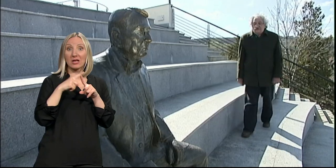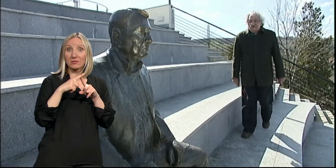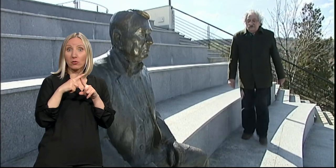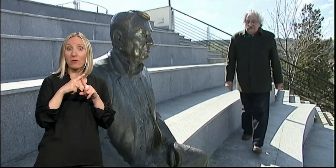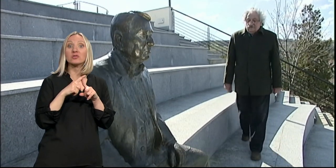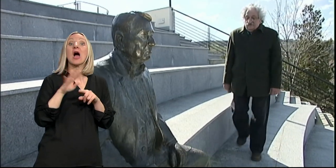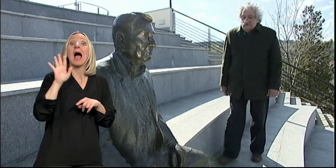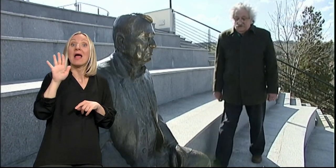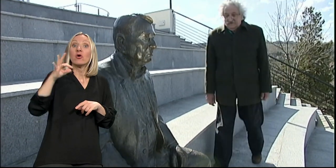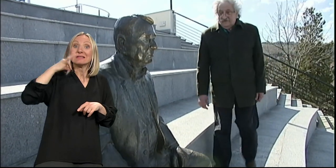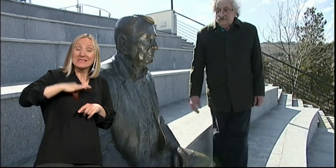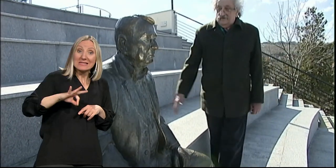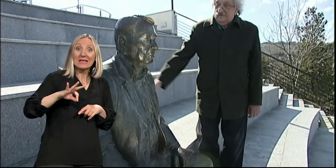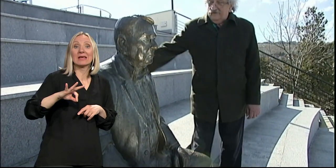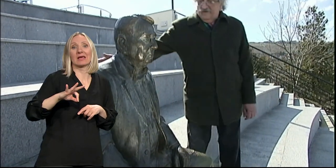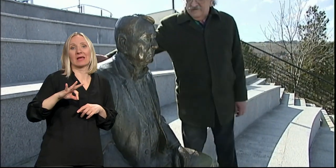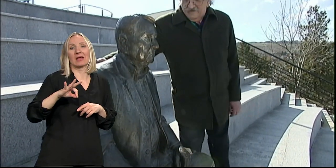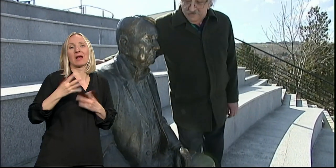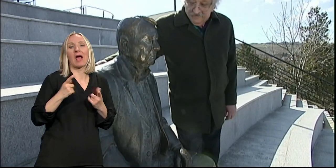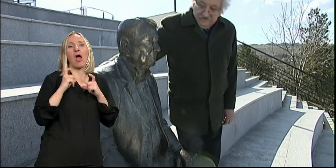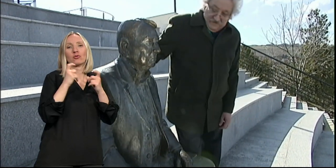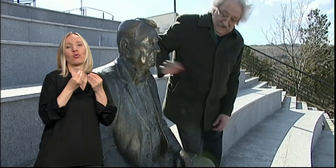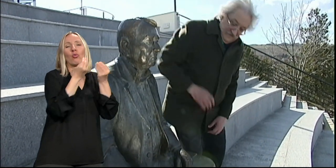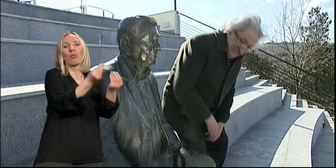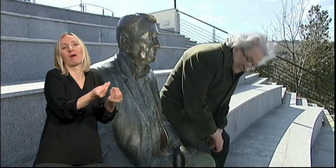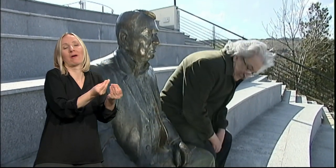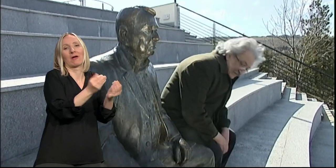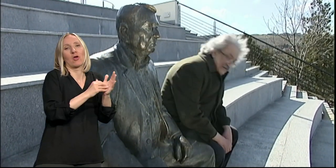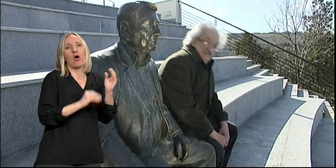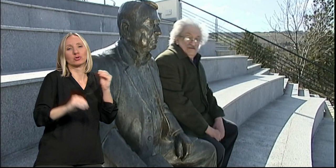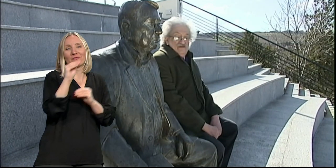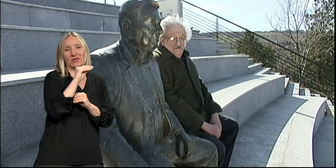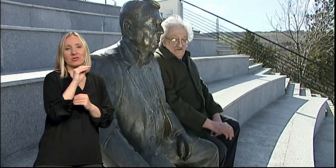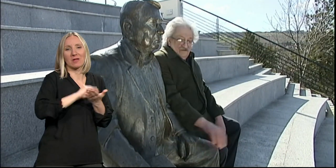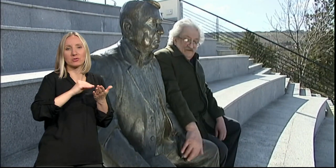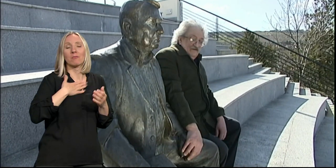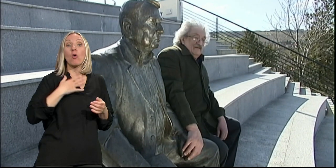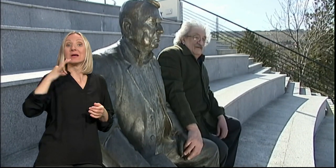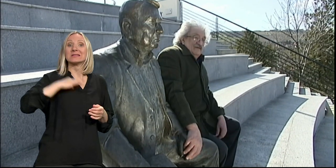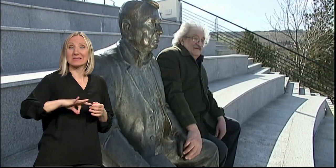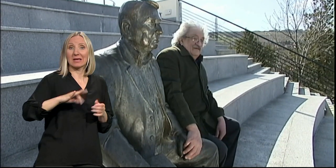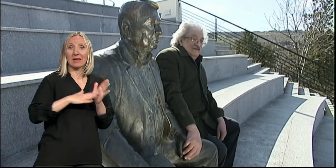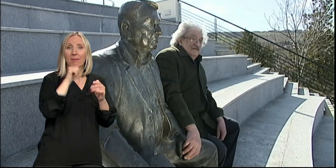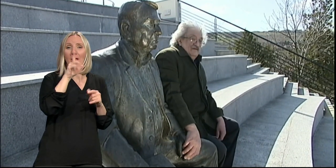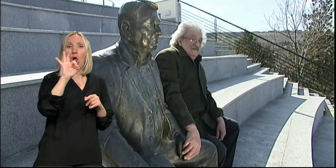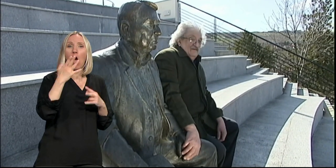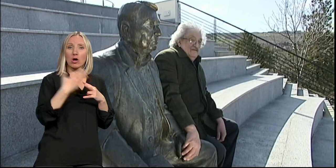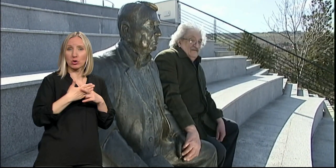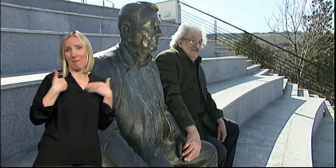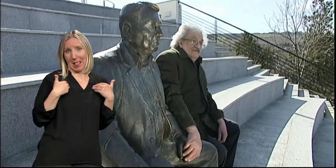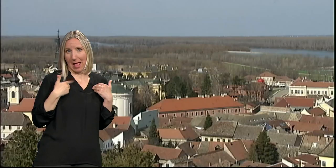još više. Moj sin, mlađi Miloš, je doktorirao na